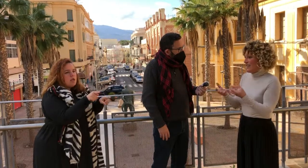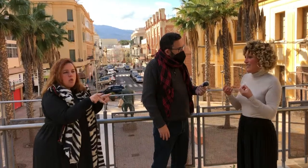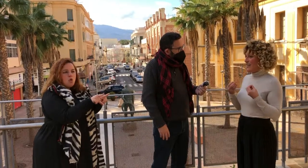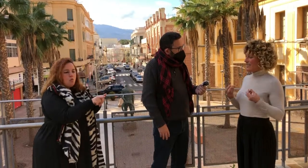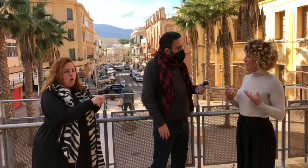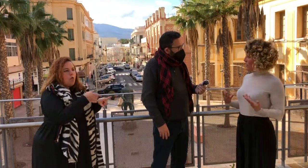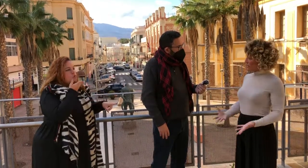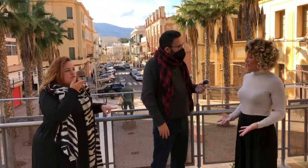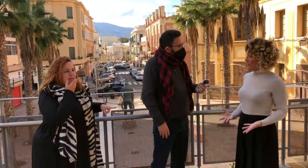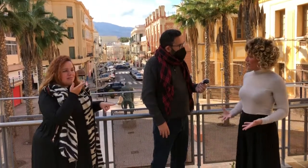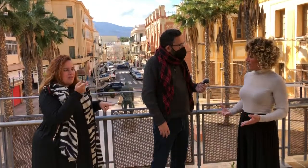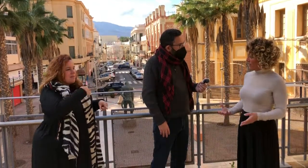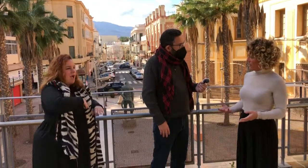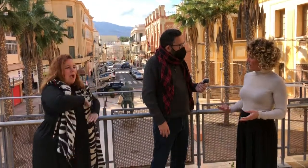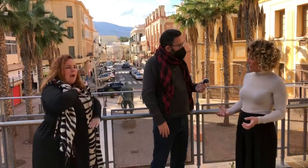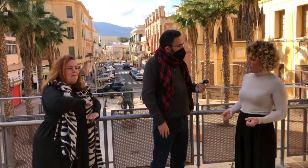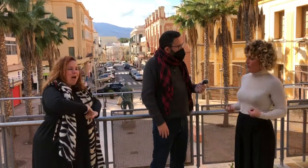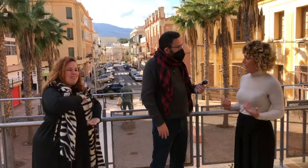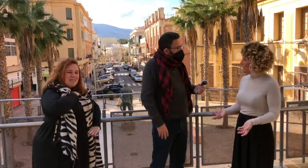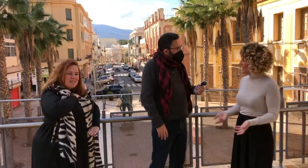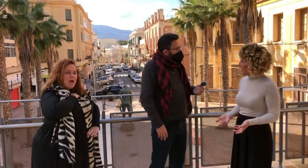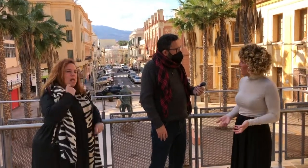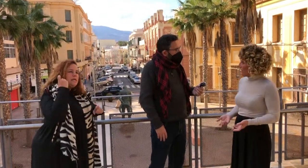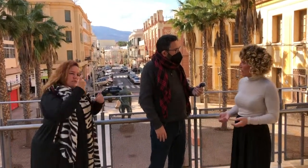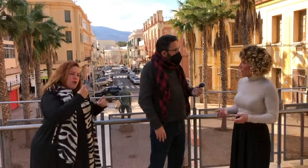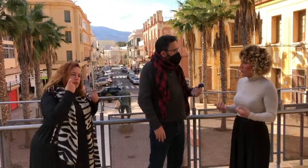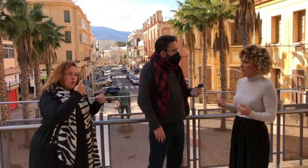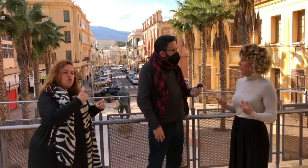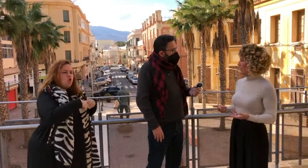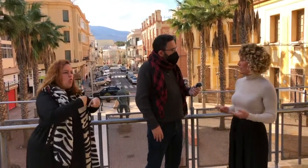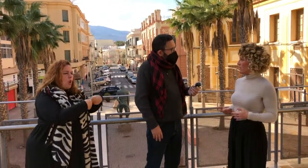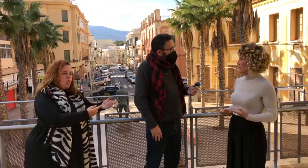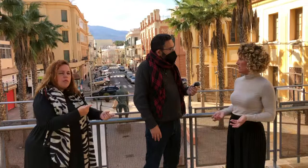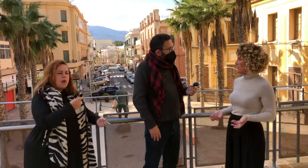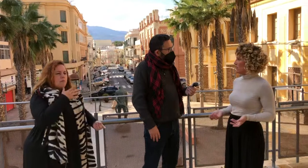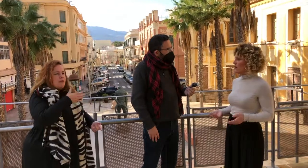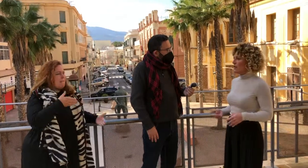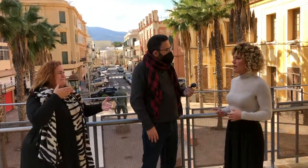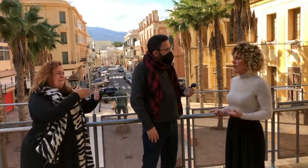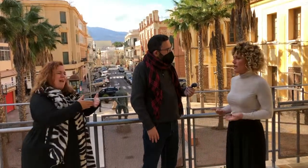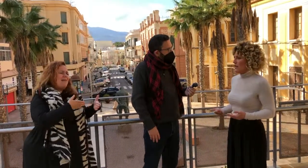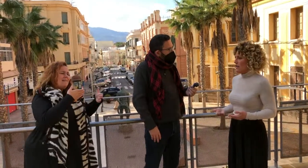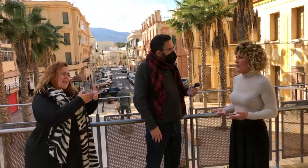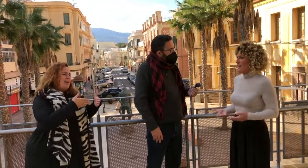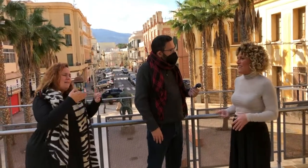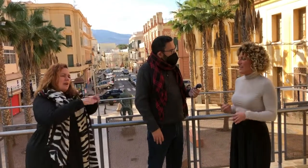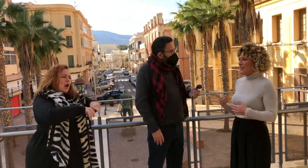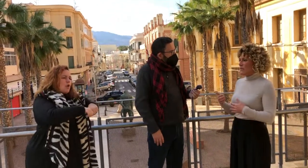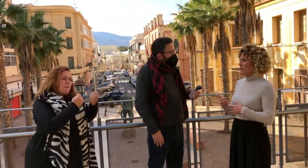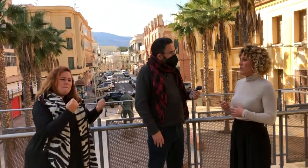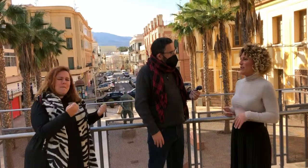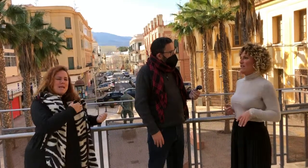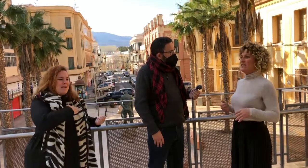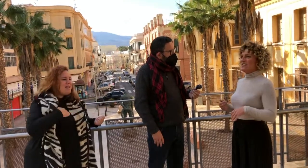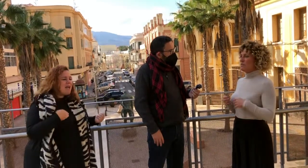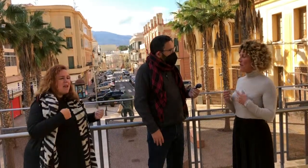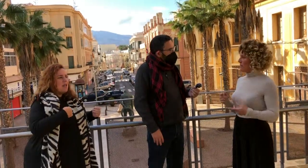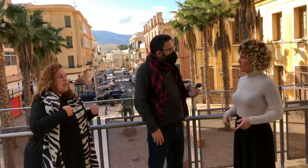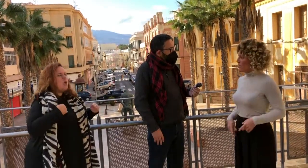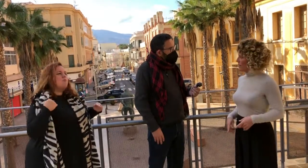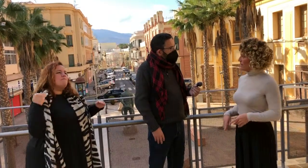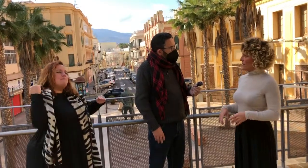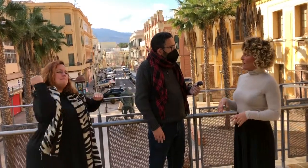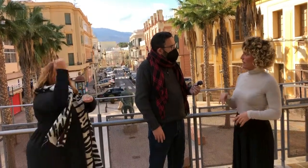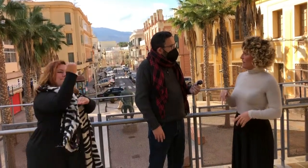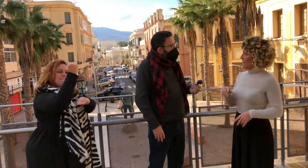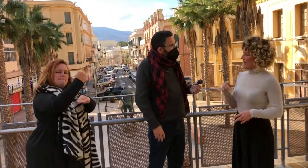que tenga esa capacidad de esforzarse cada día con todas las barreras que se va encontrando y de querer llegar al máximo, de querer ser siempre la mejor